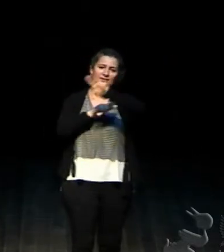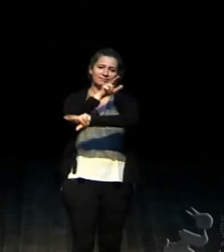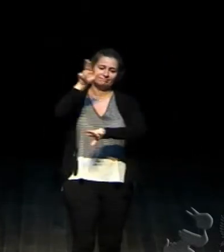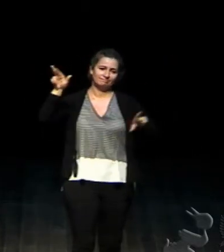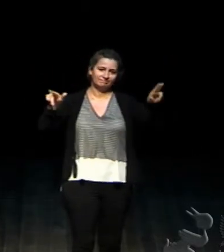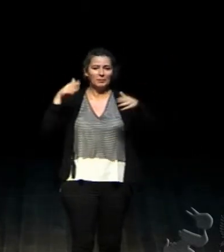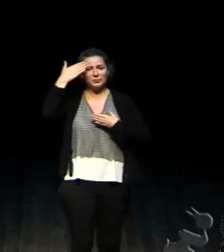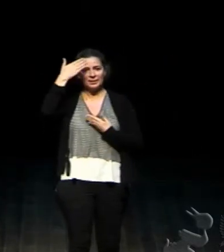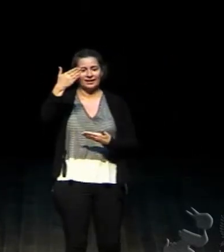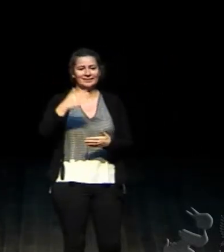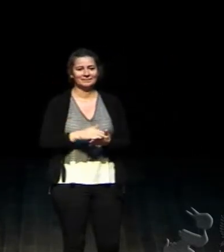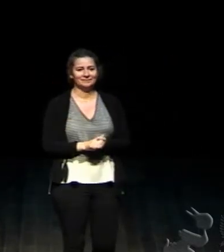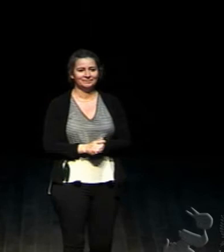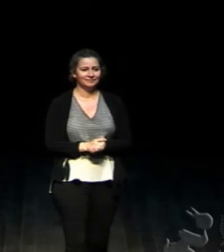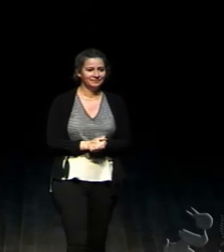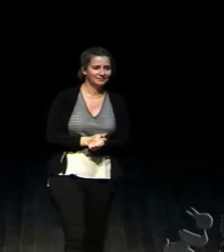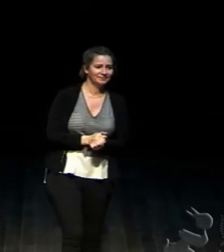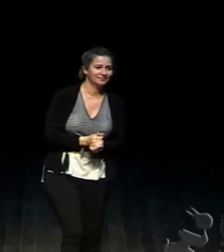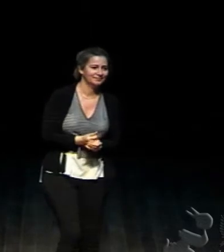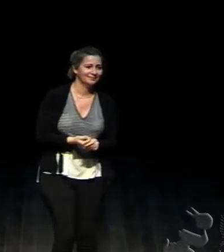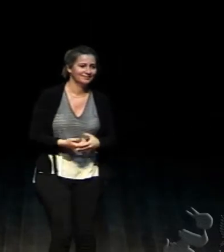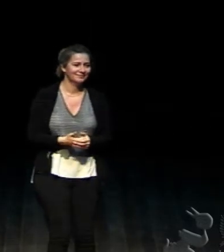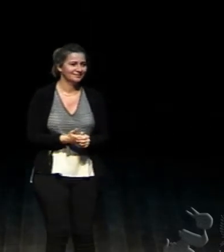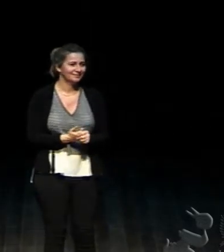pior, há saberes diferentes. Muito obrigada.